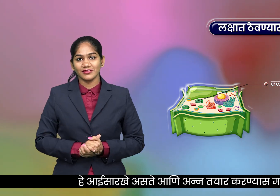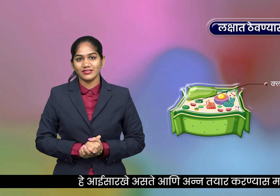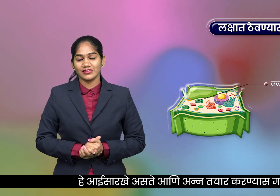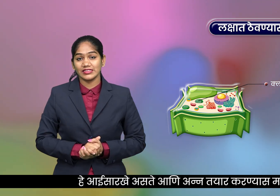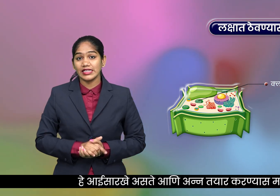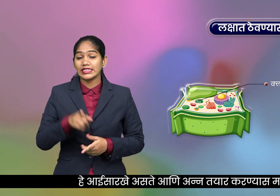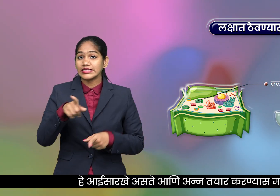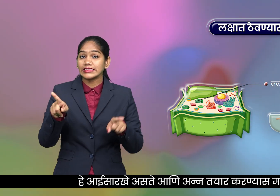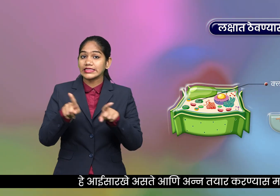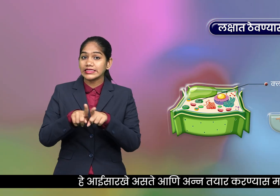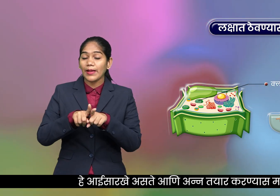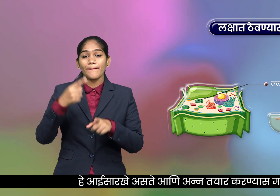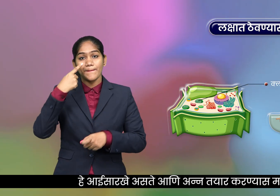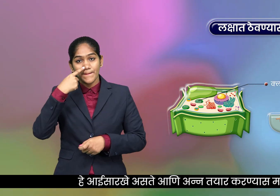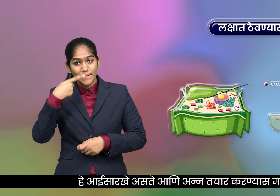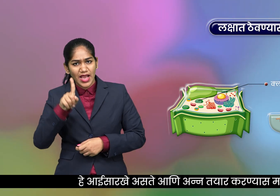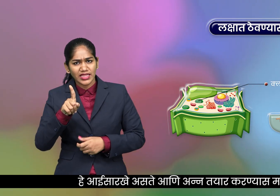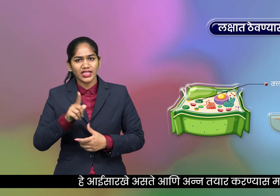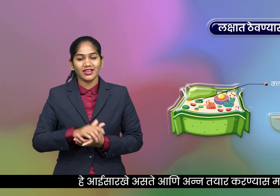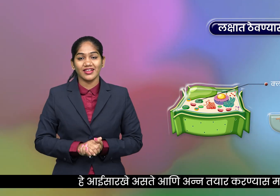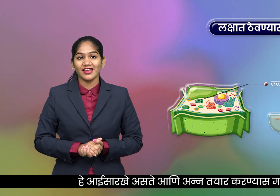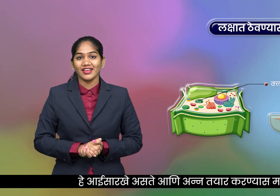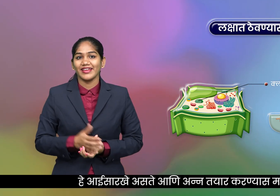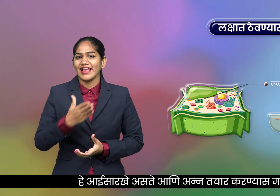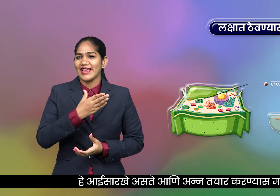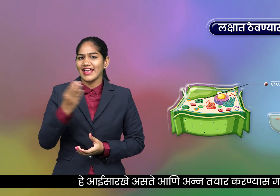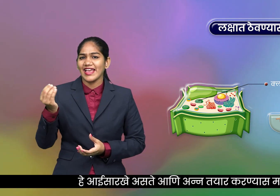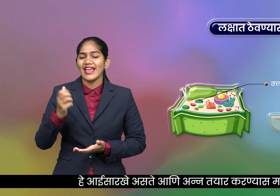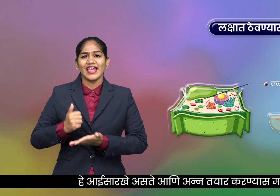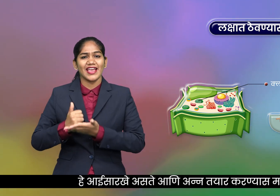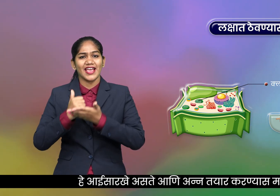हे आईसारखे असते आणि अन्न तयार करण्यास मदत करते.